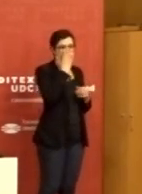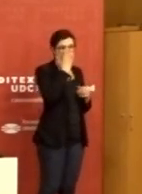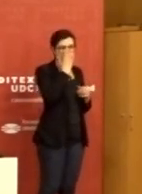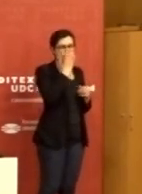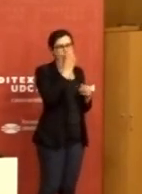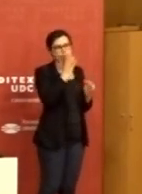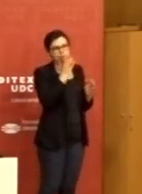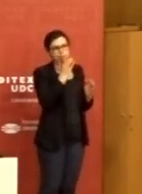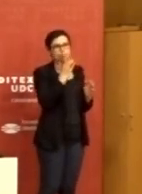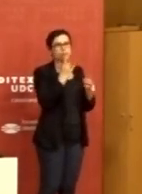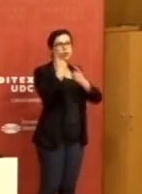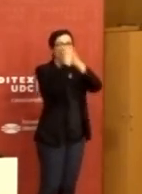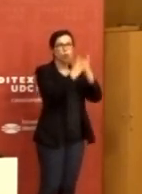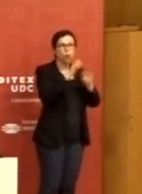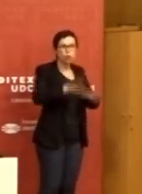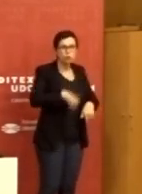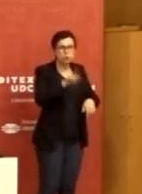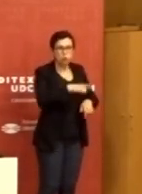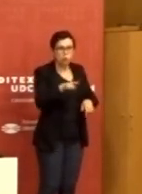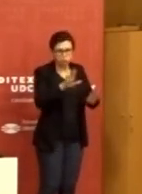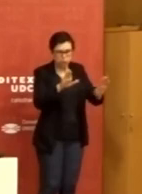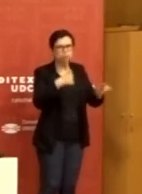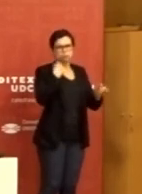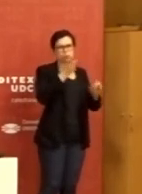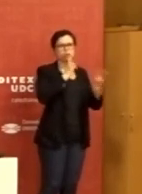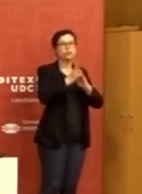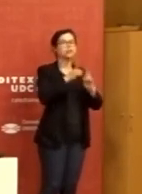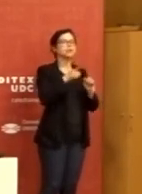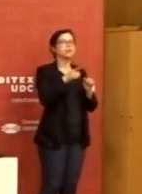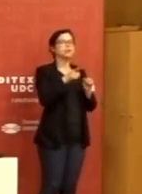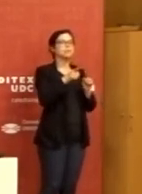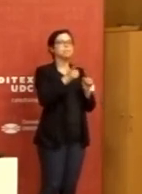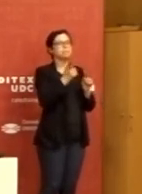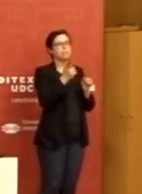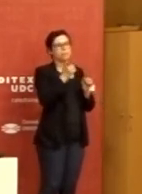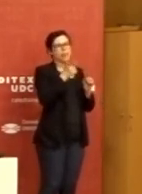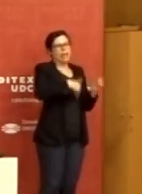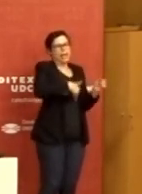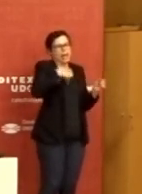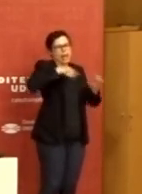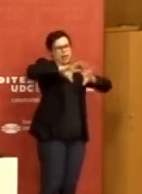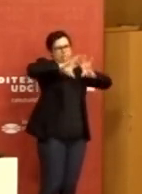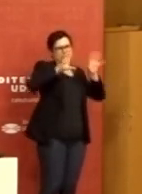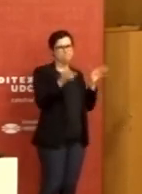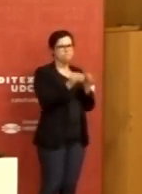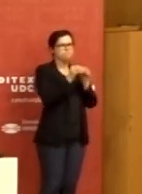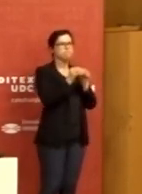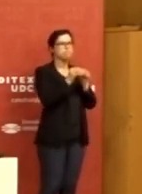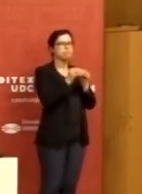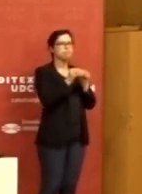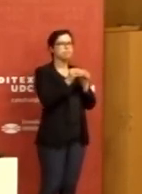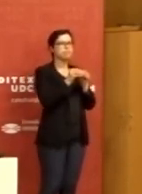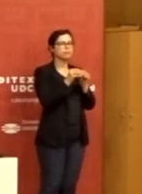No sé si va a ser la última pregunta o si hay alguna más, si hay alguna más la contesto, pero bueno, pero también una idea muy general, ¿no? Pero yo creo que en